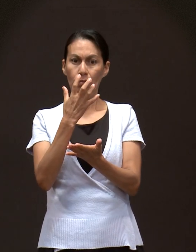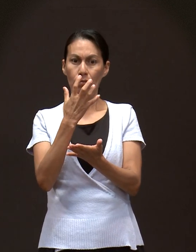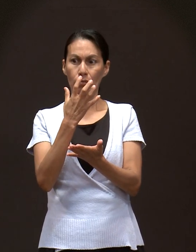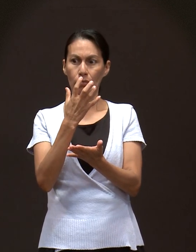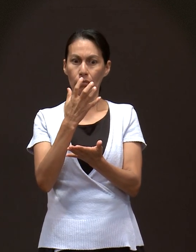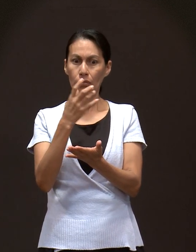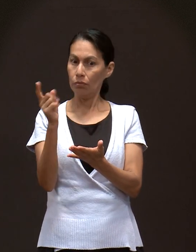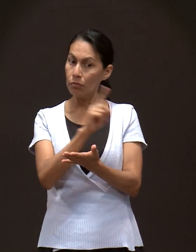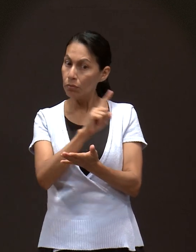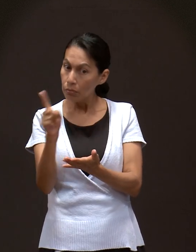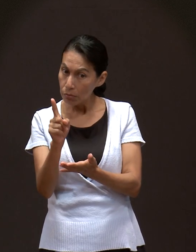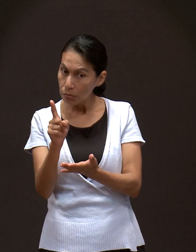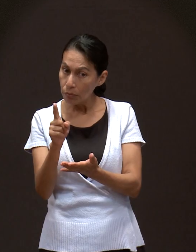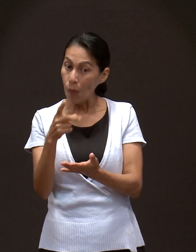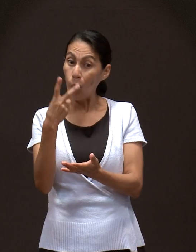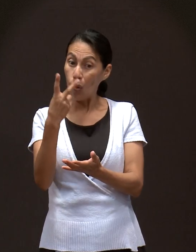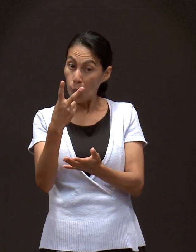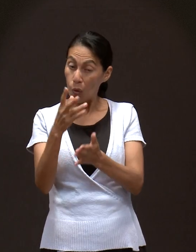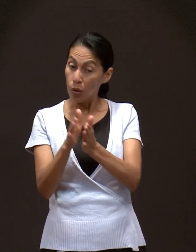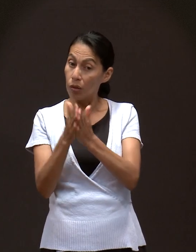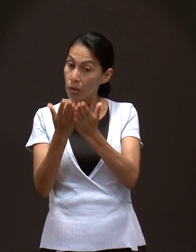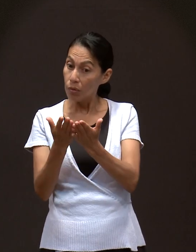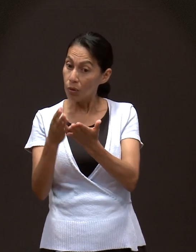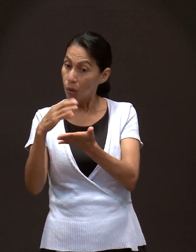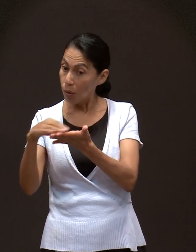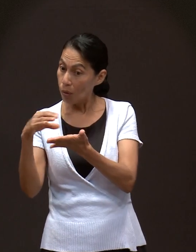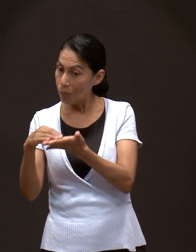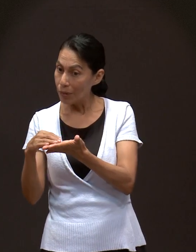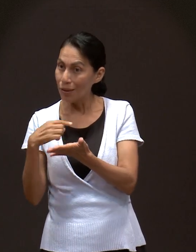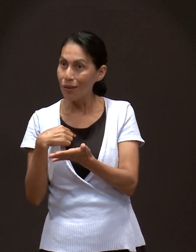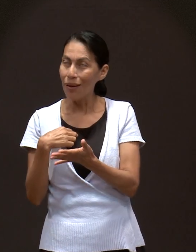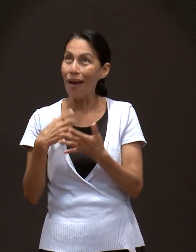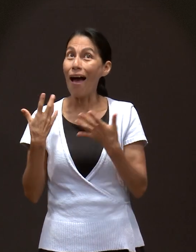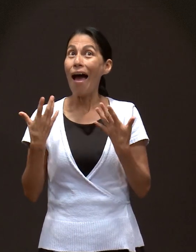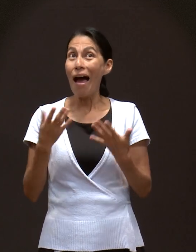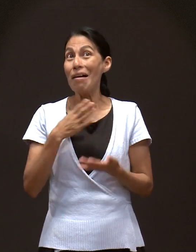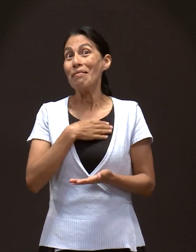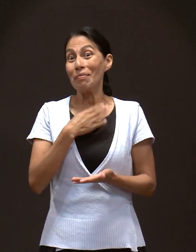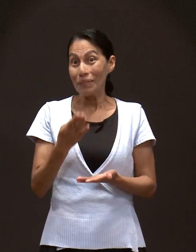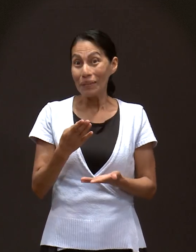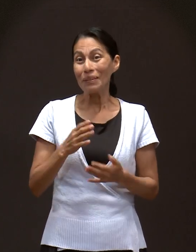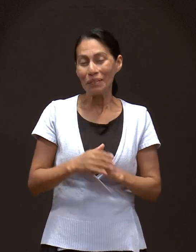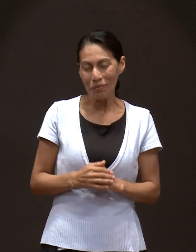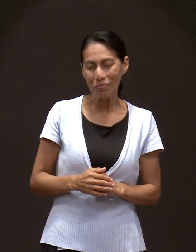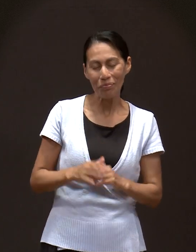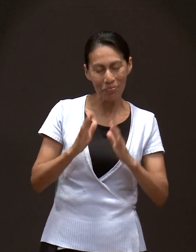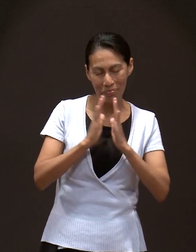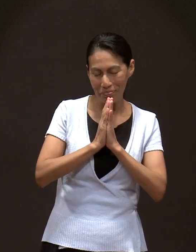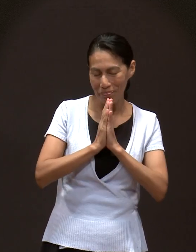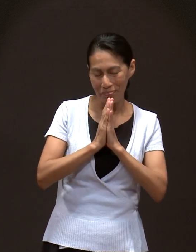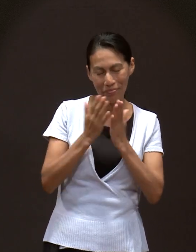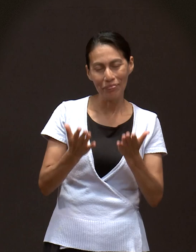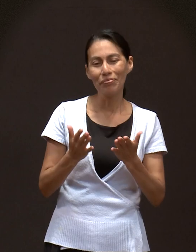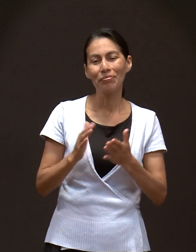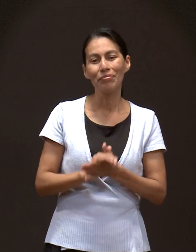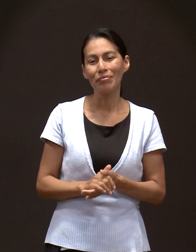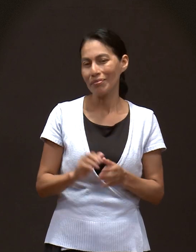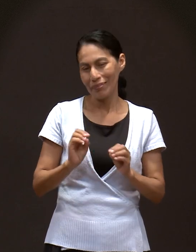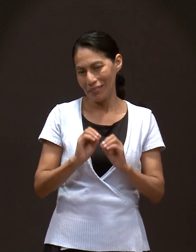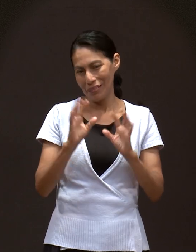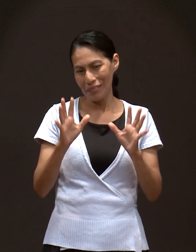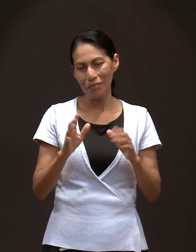señor como que cambió. Y dijo, no, cómprale los dos libros. Y dije, bueno. Amén. Ok,